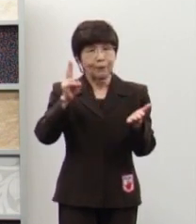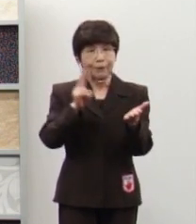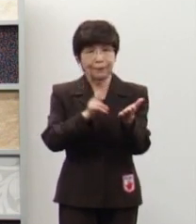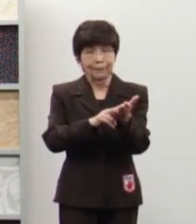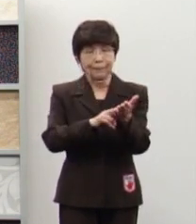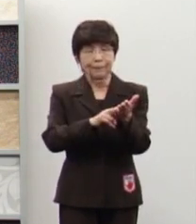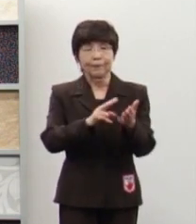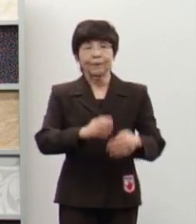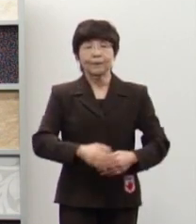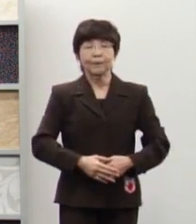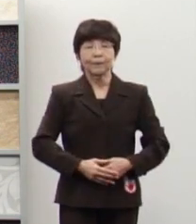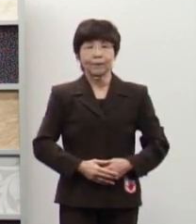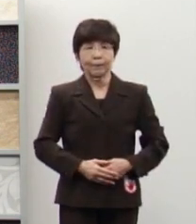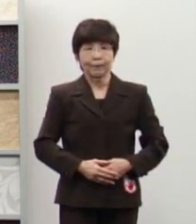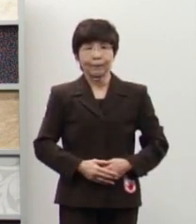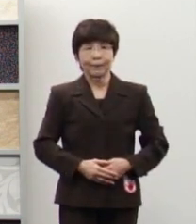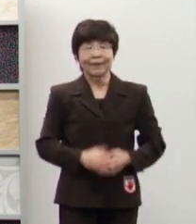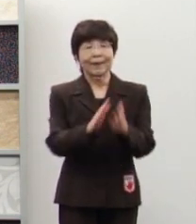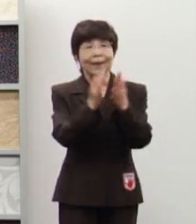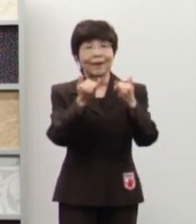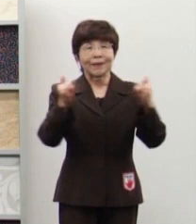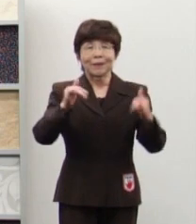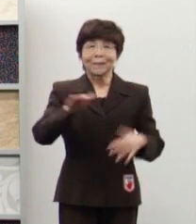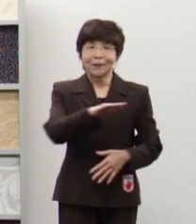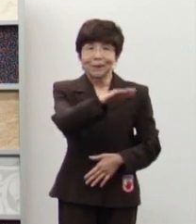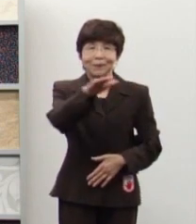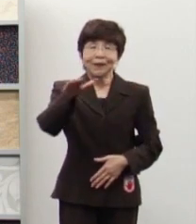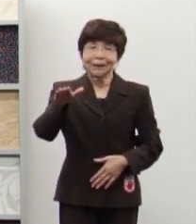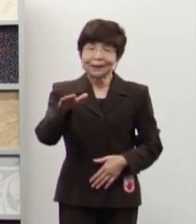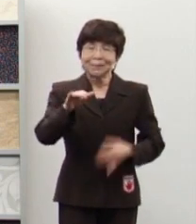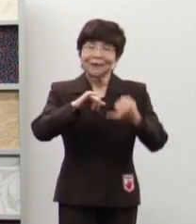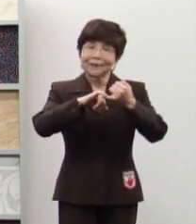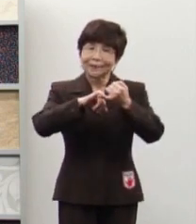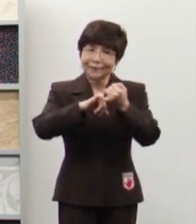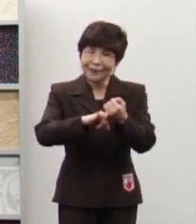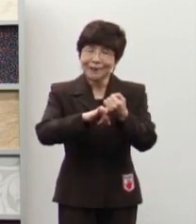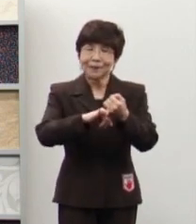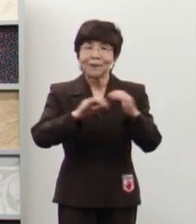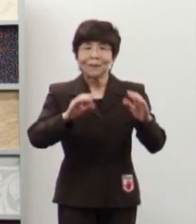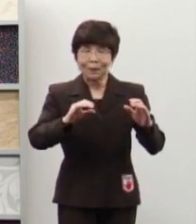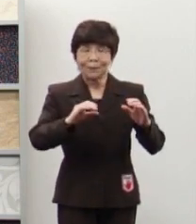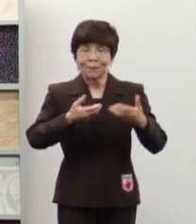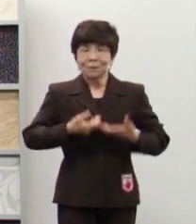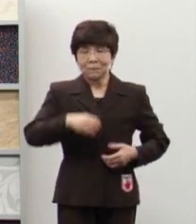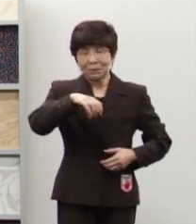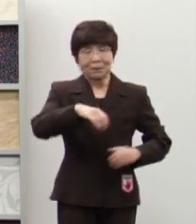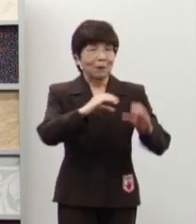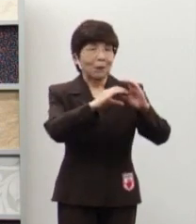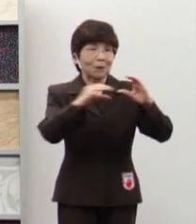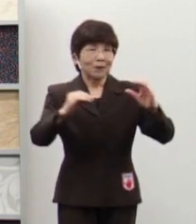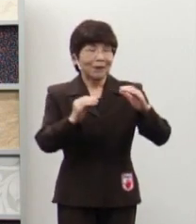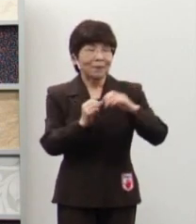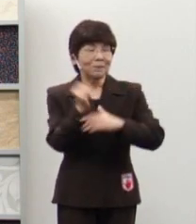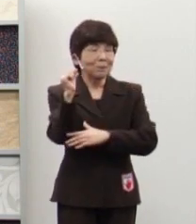。県民の皆様におかれましてはぜひこのグリーンパスを大いにご活用い